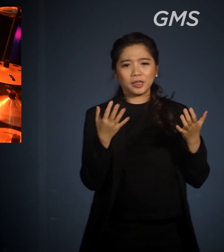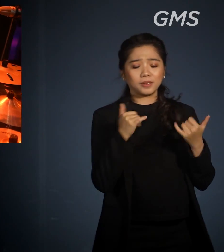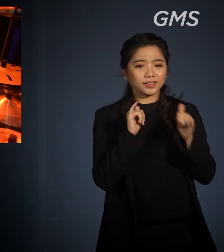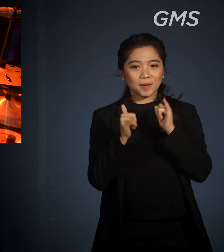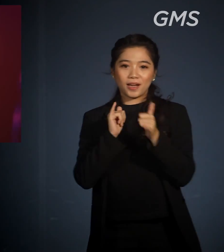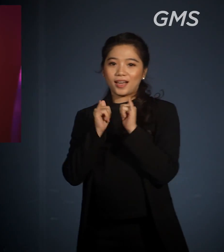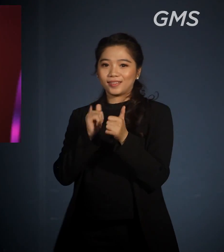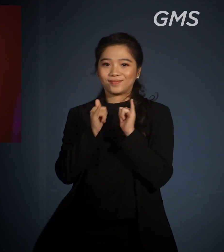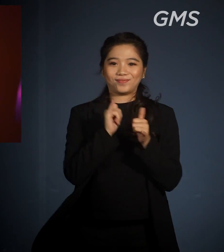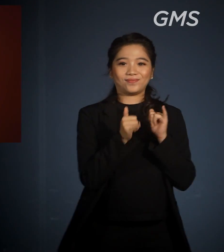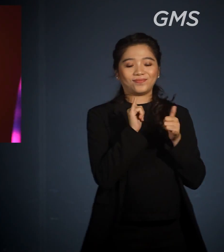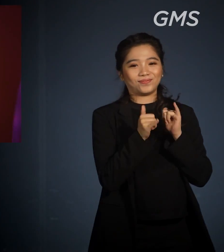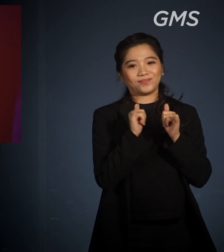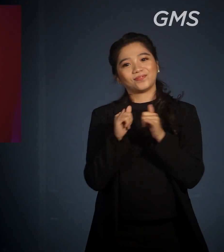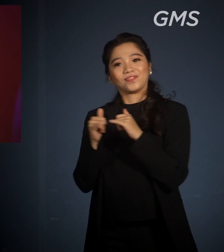Mari bersama,